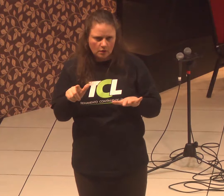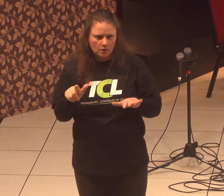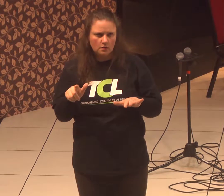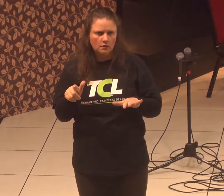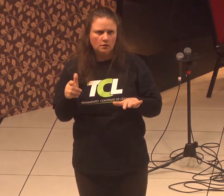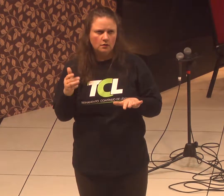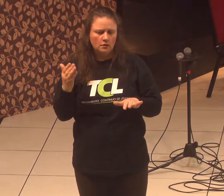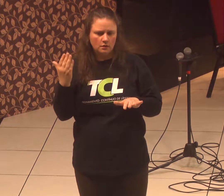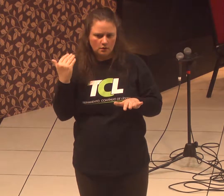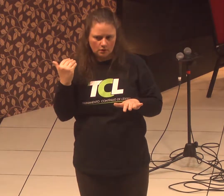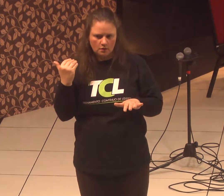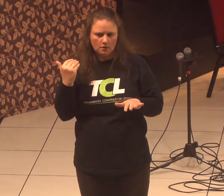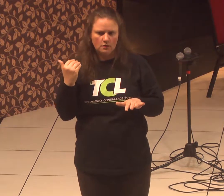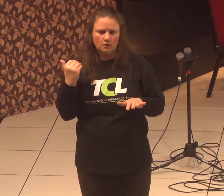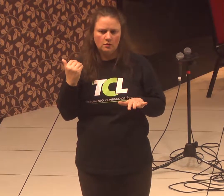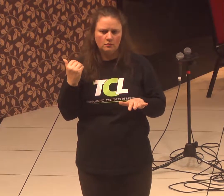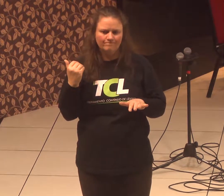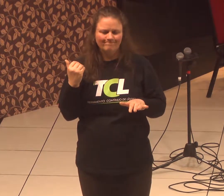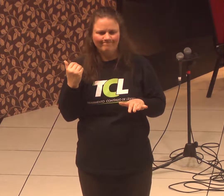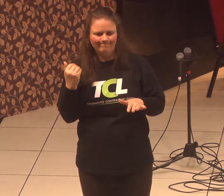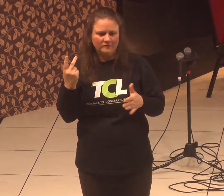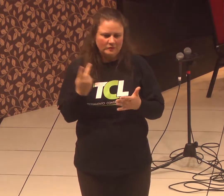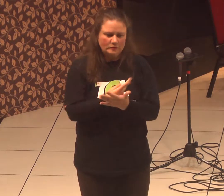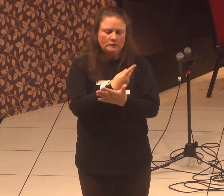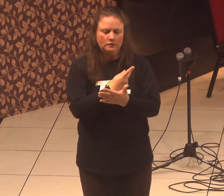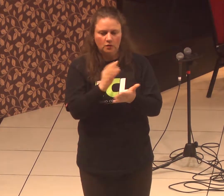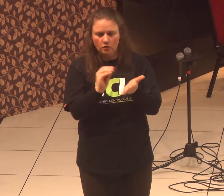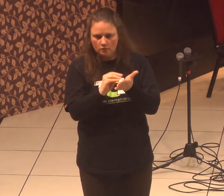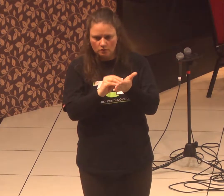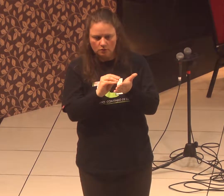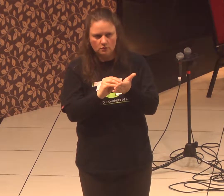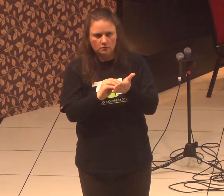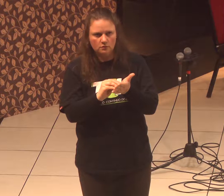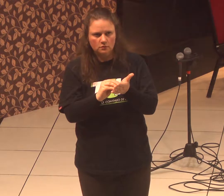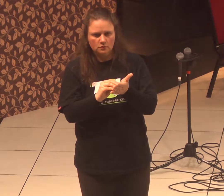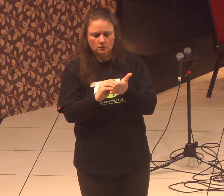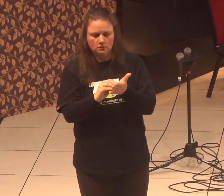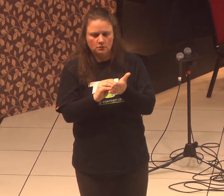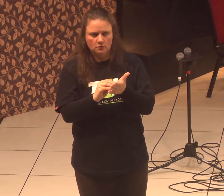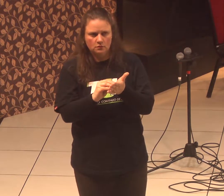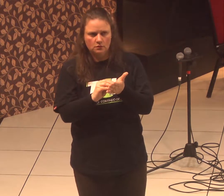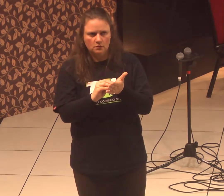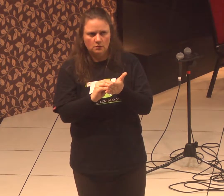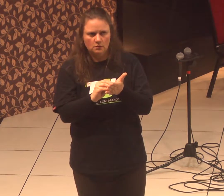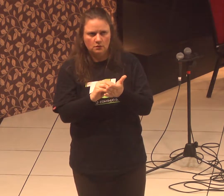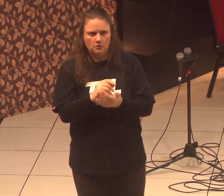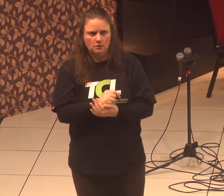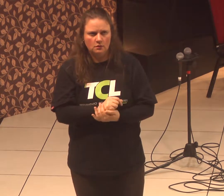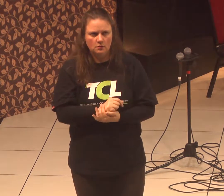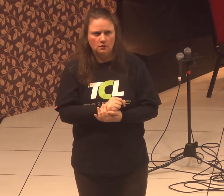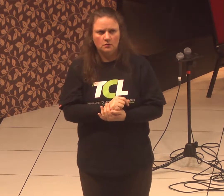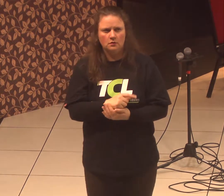minha. Então, você vai colocar ali, né? Enfim, deve estar lá em